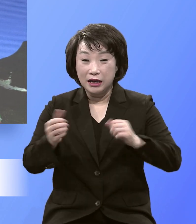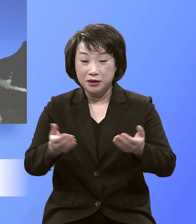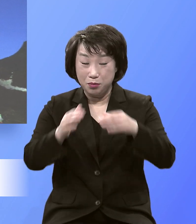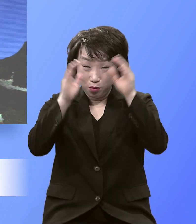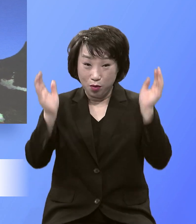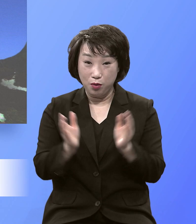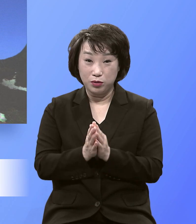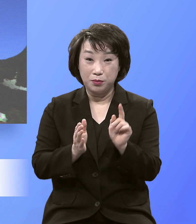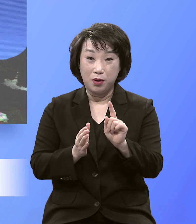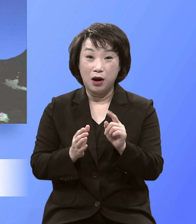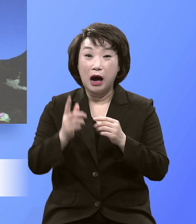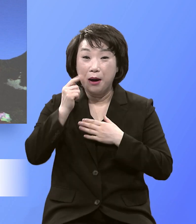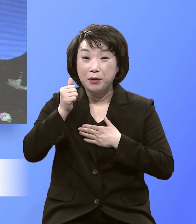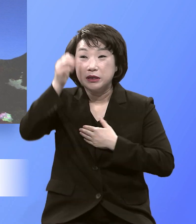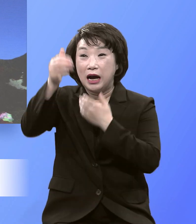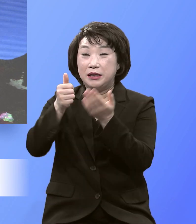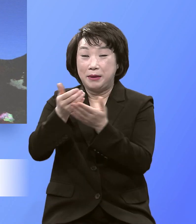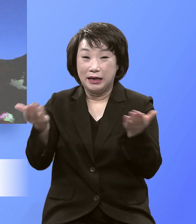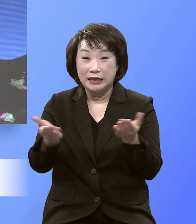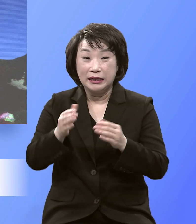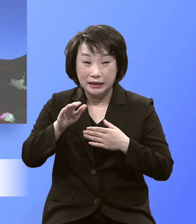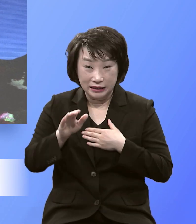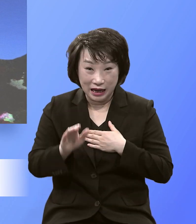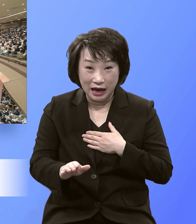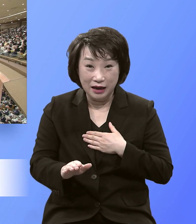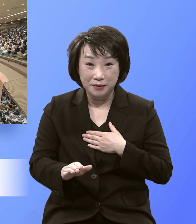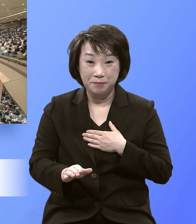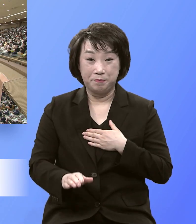일은 아버지의 일이다.